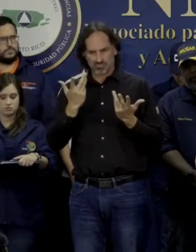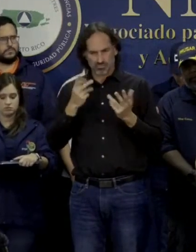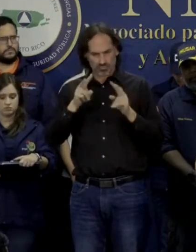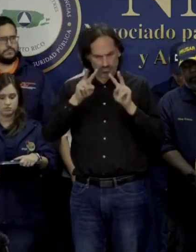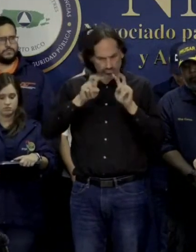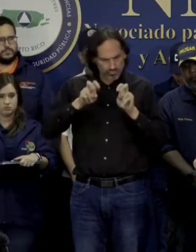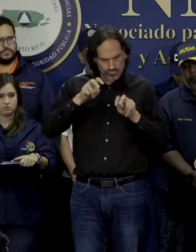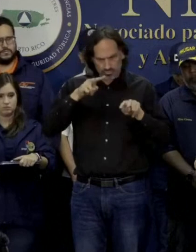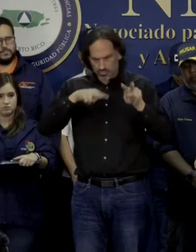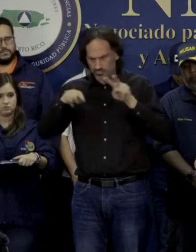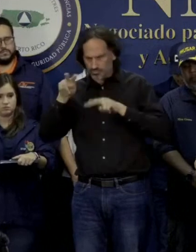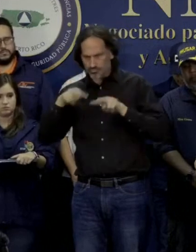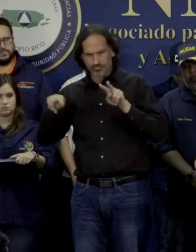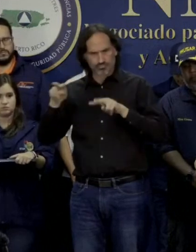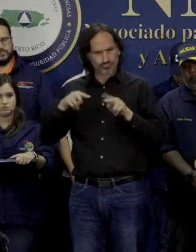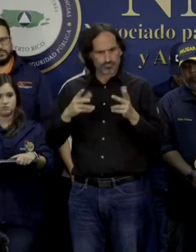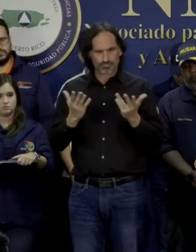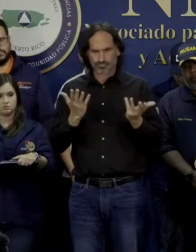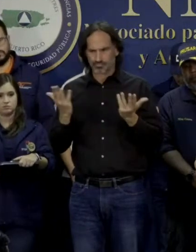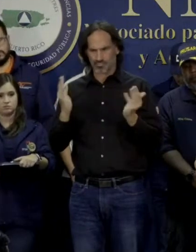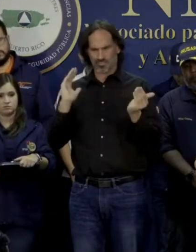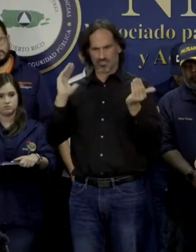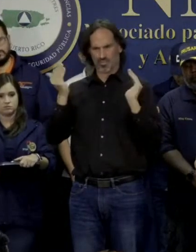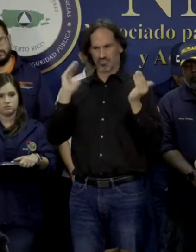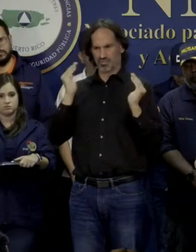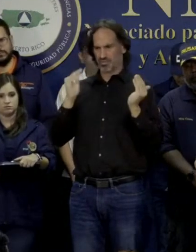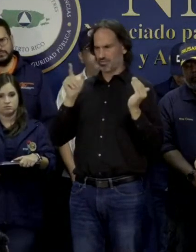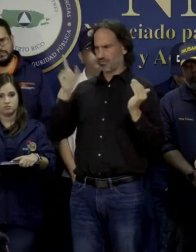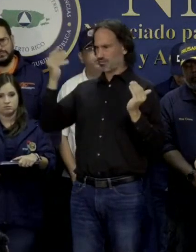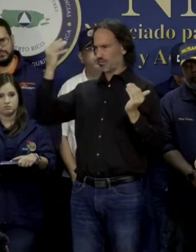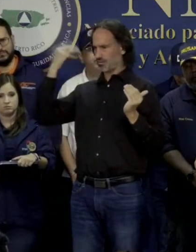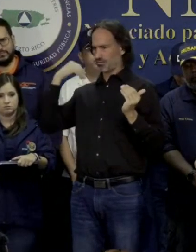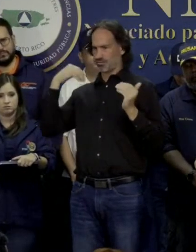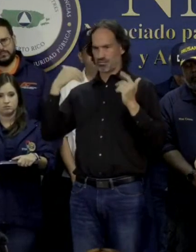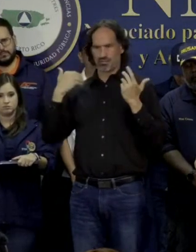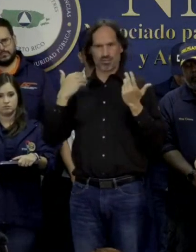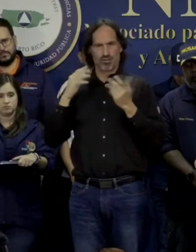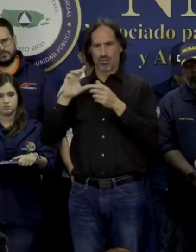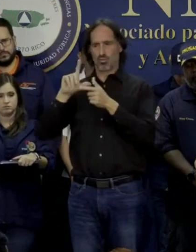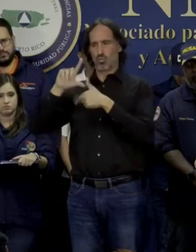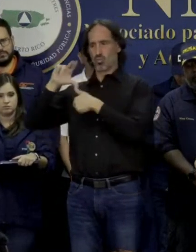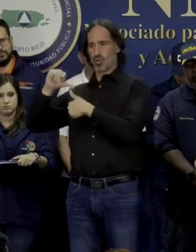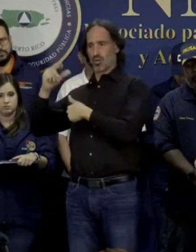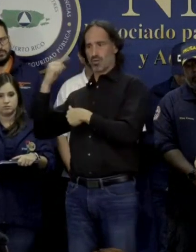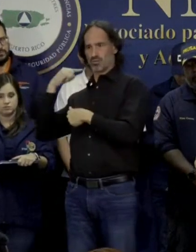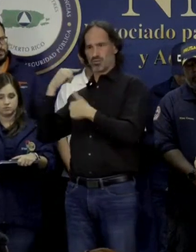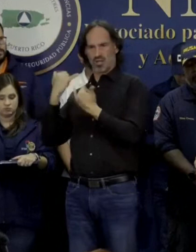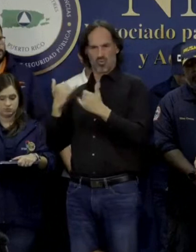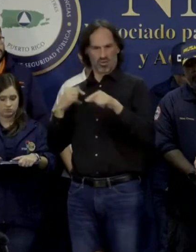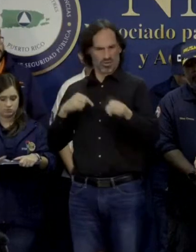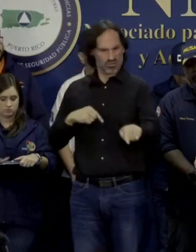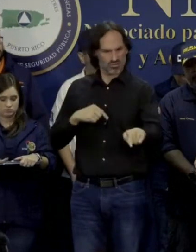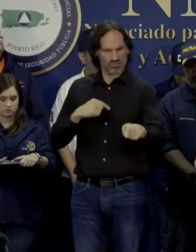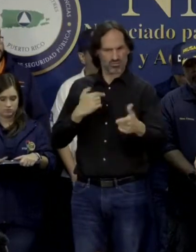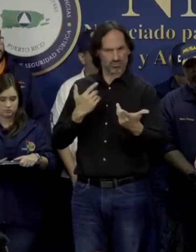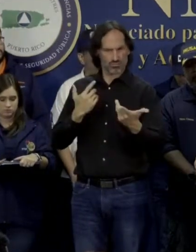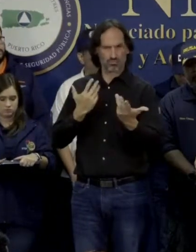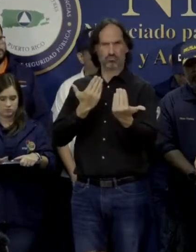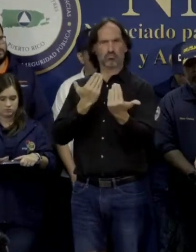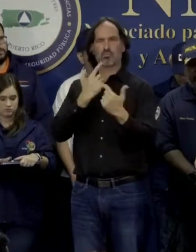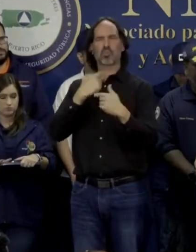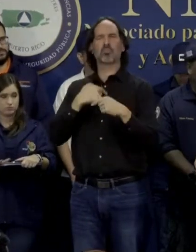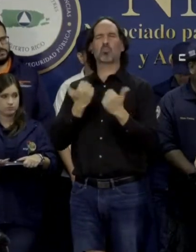Sí, para obviamente ver si este evento en algún momento compara, si es único, etcétera, etcétera. Mira, María fue un